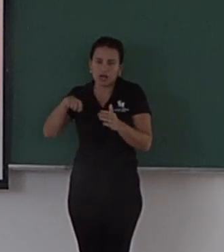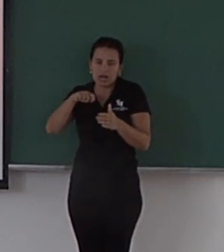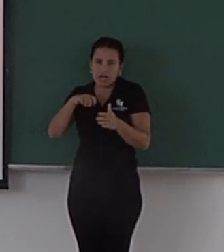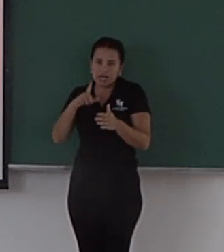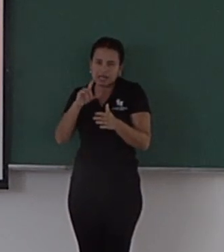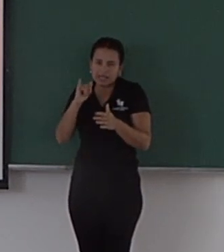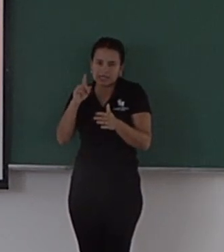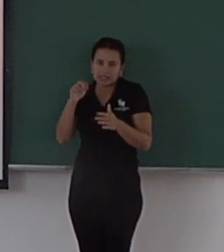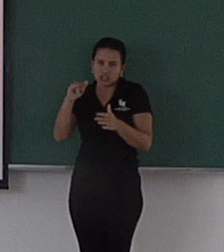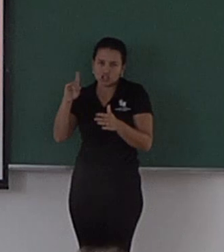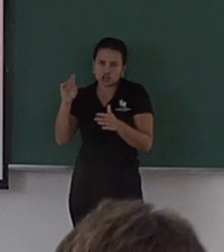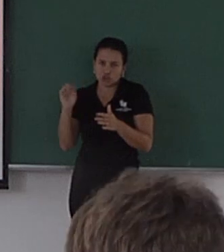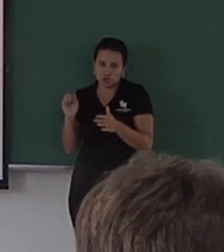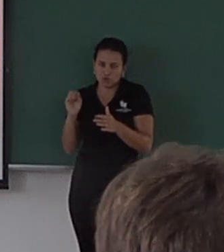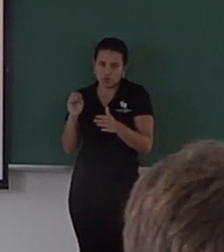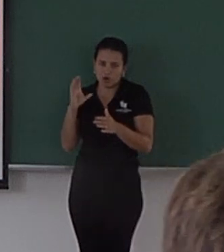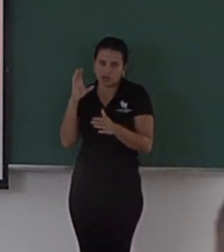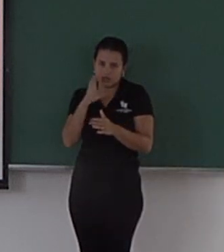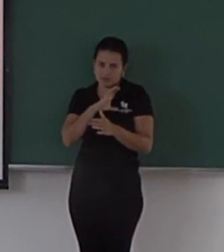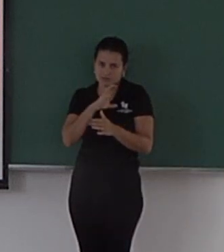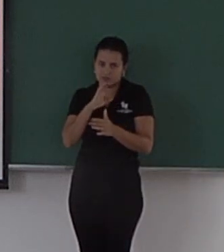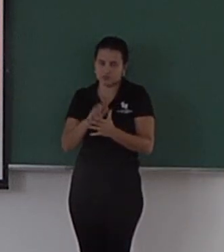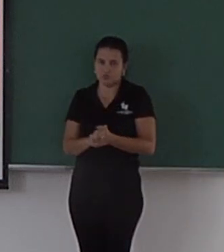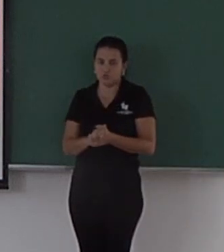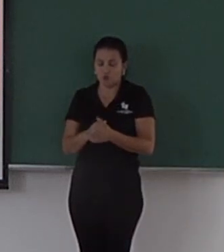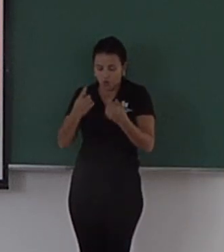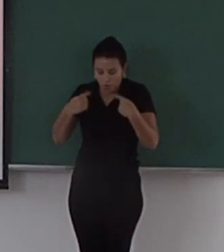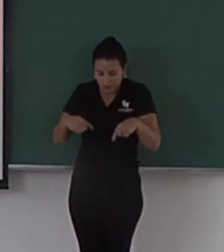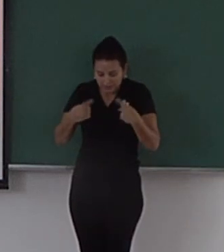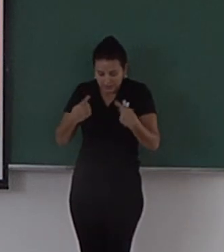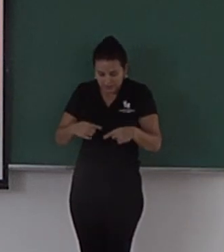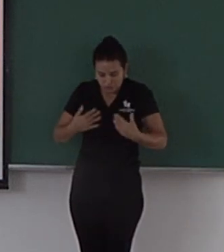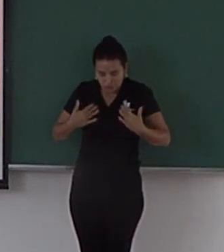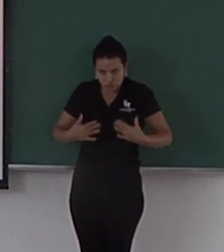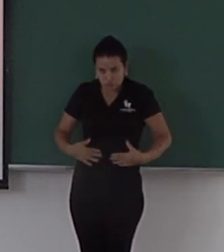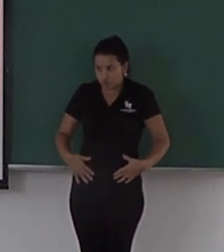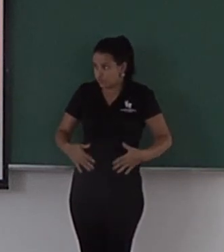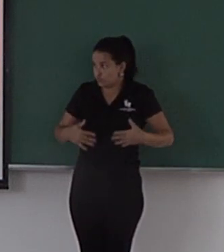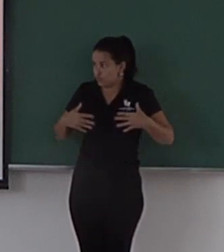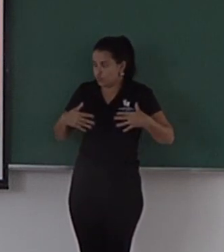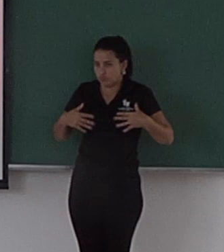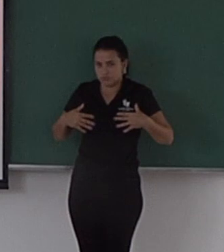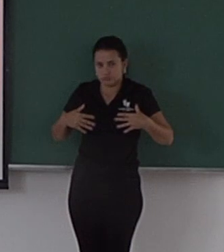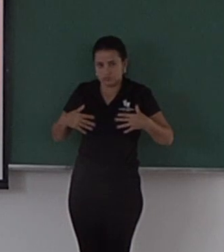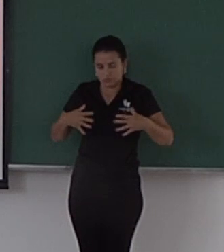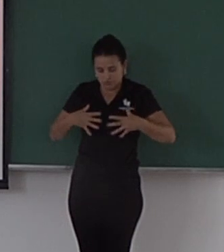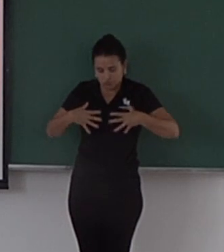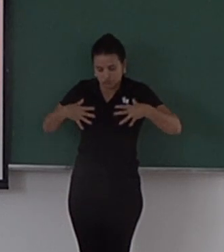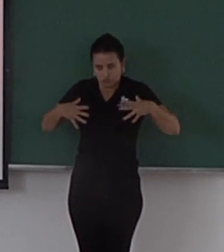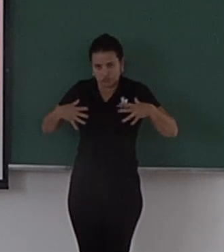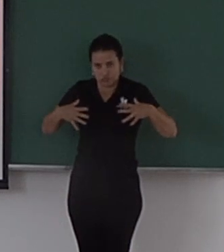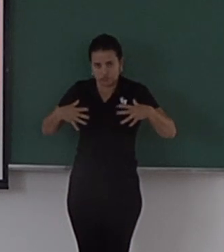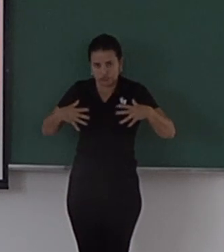queimadura causa uma vasodilatação periférica. Então, todo o líquido do organismo vai para a periferia do corpo. Tá?